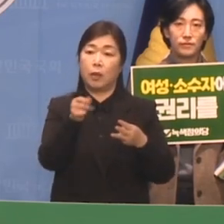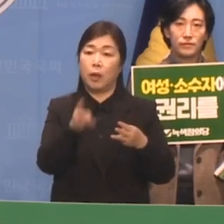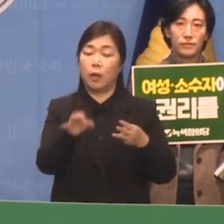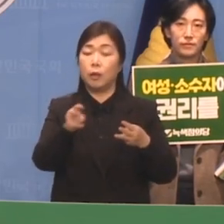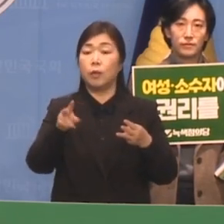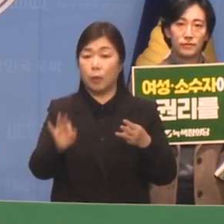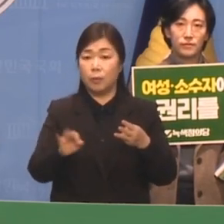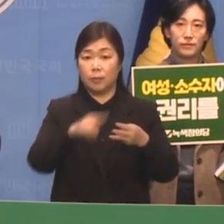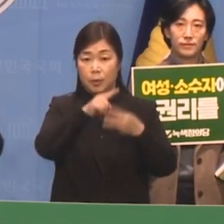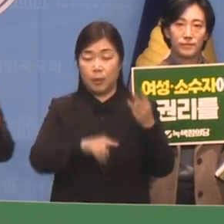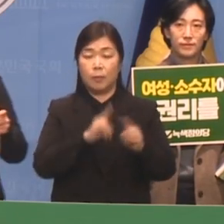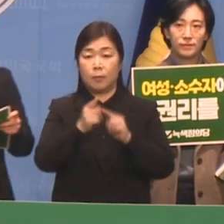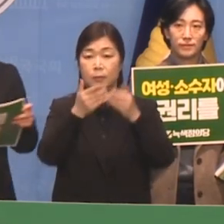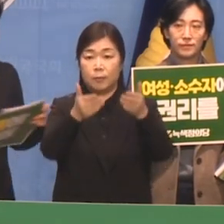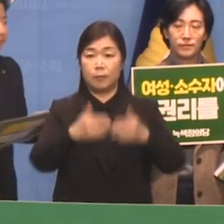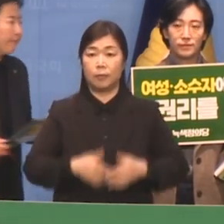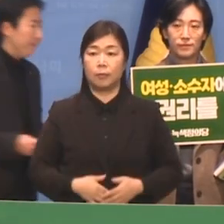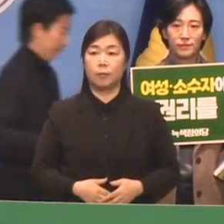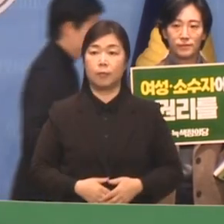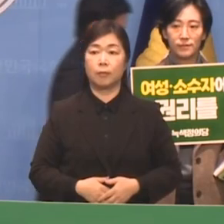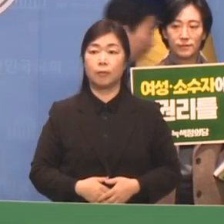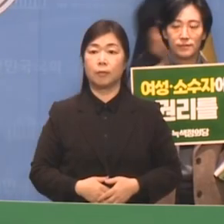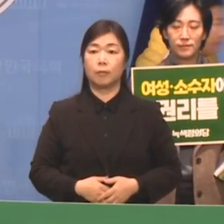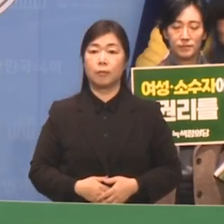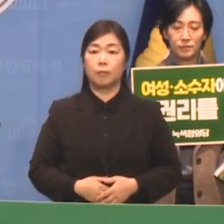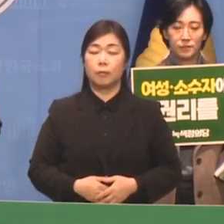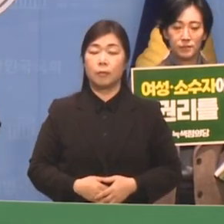국회의원 순입니다.